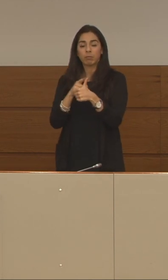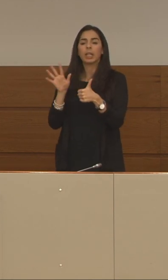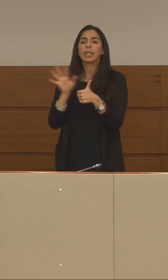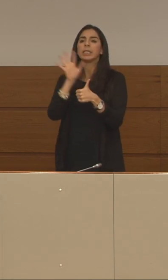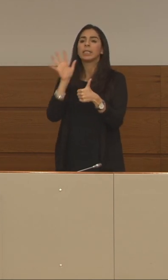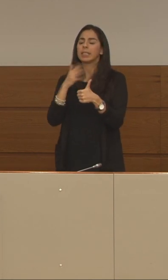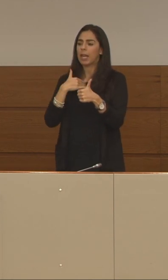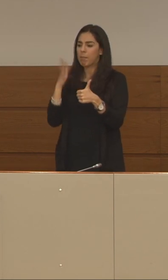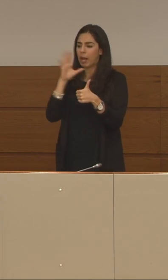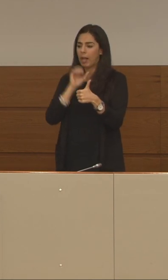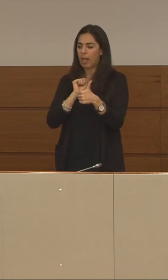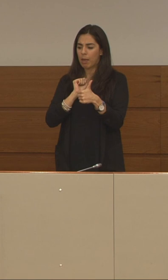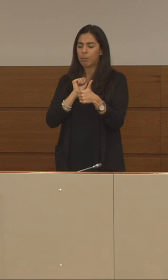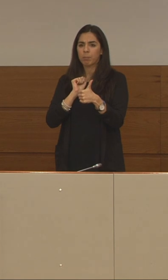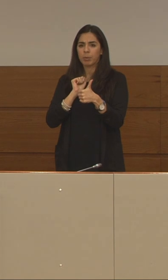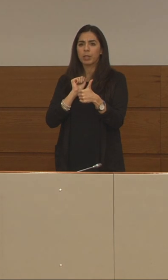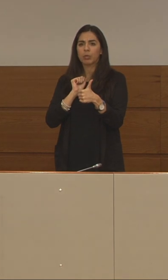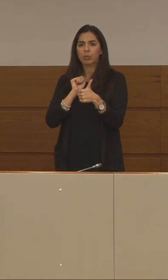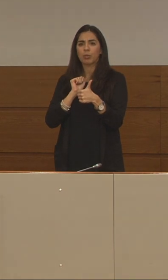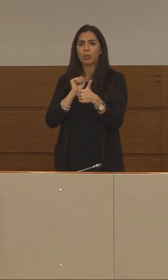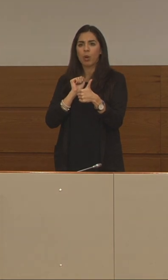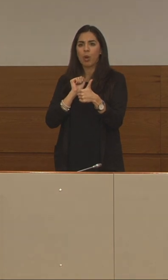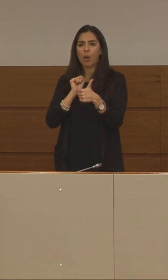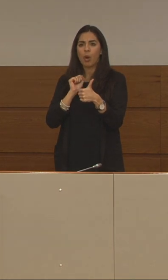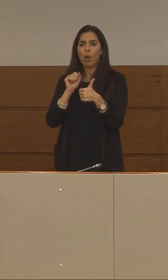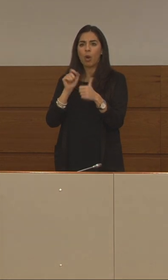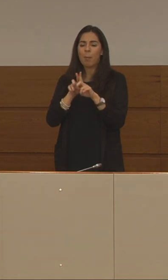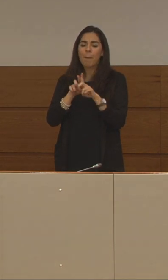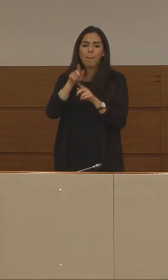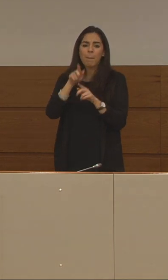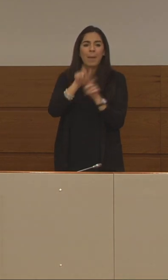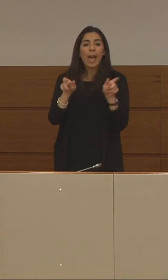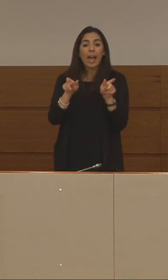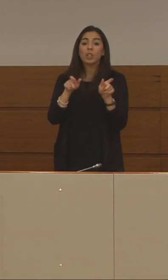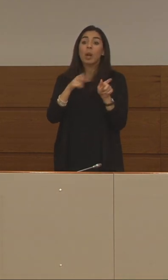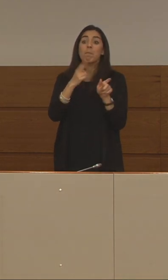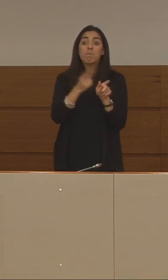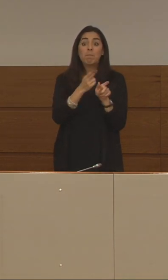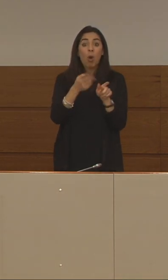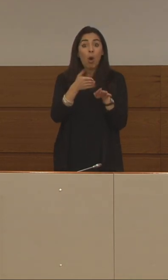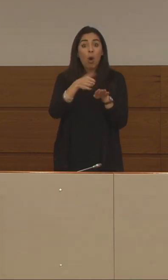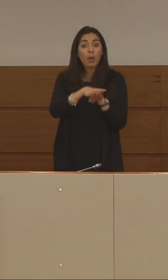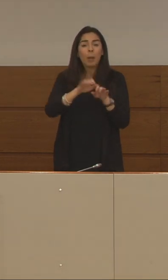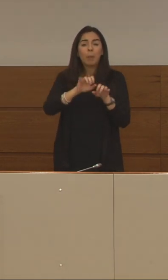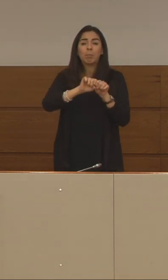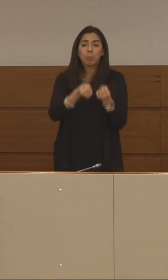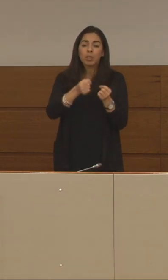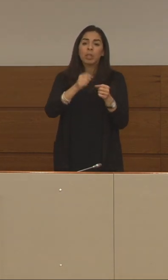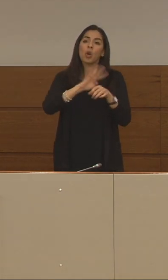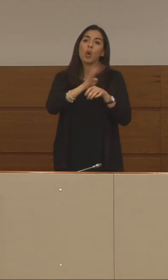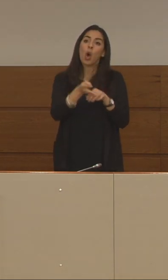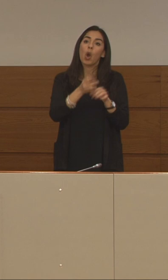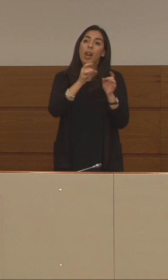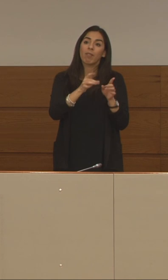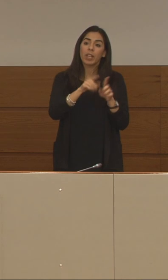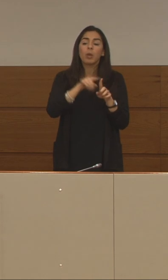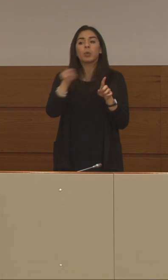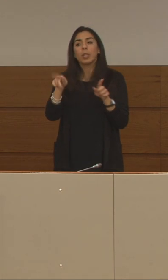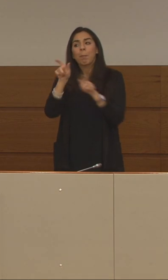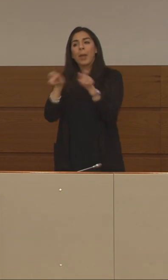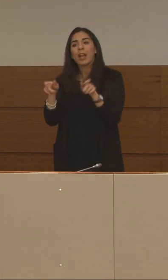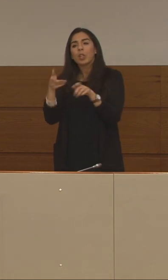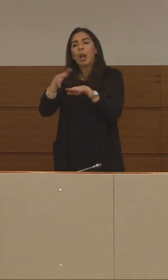aver capito che c'è una differenza fra vittime da coronavirus e pazienti affetti da coronavirus poi morti per altre